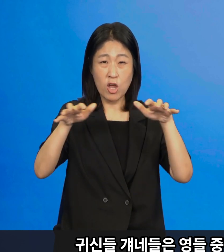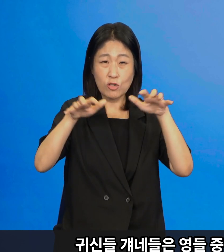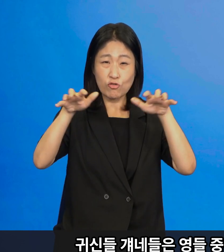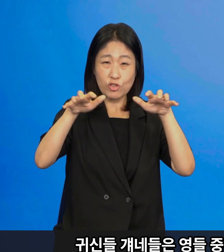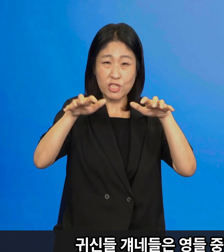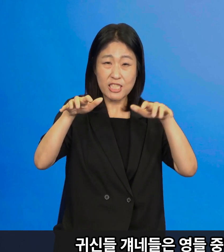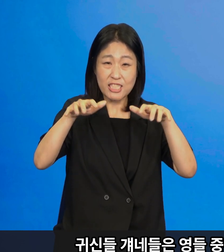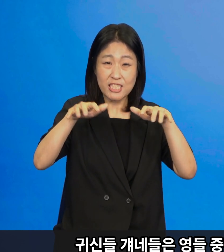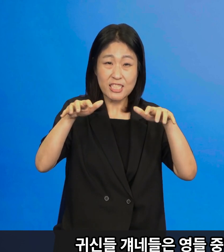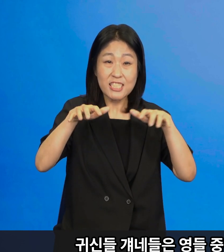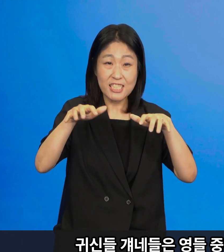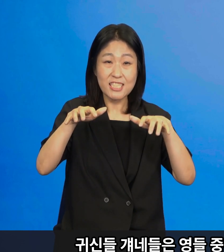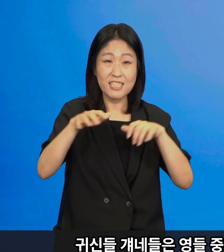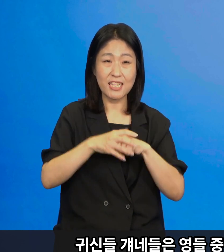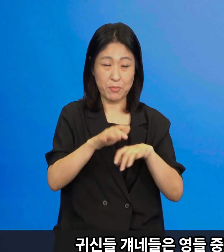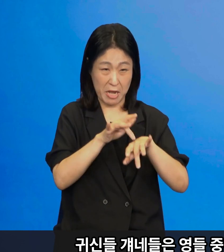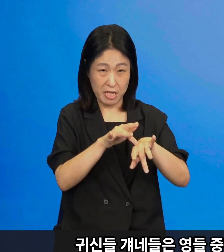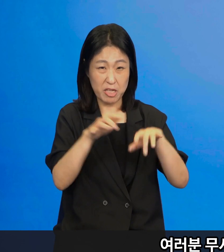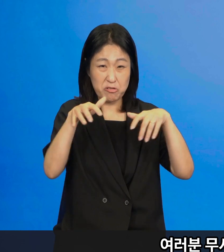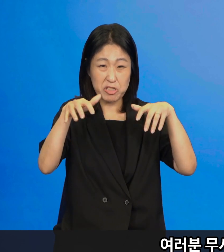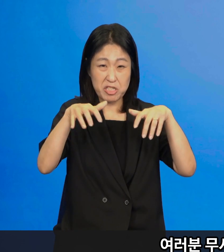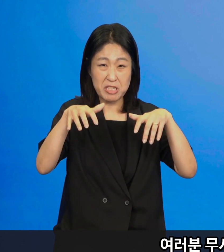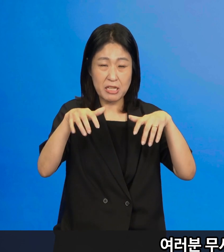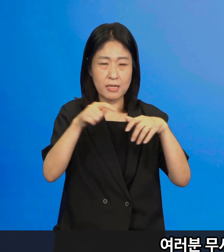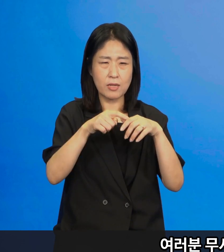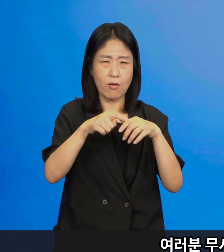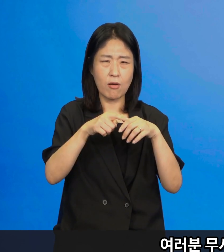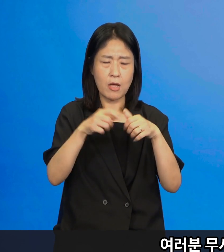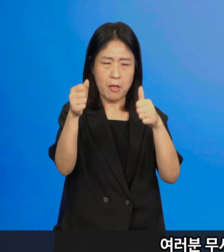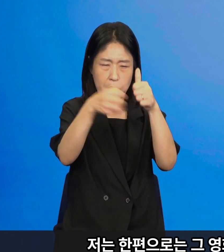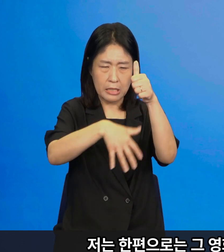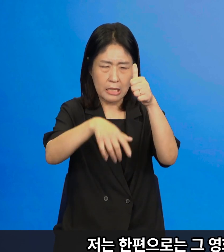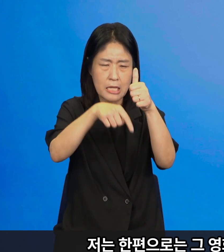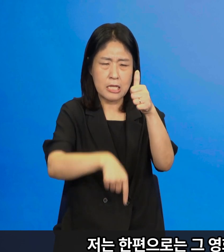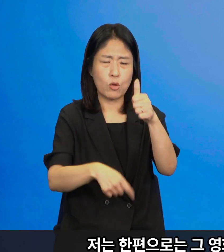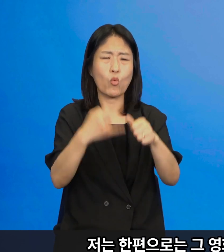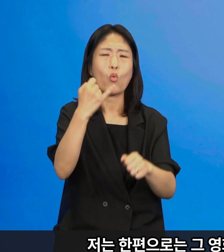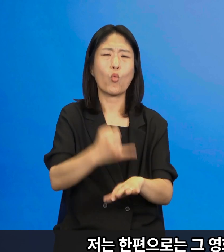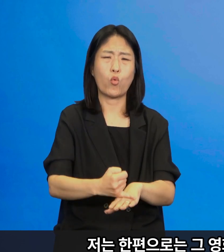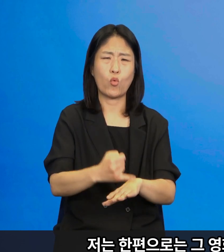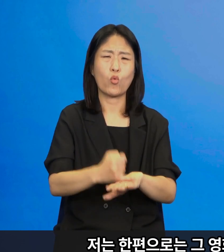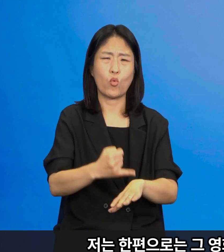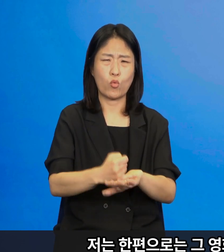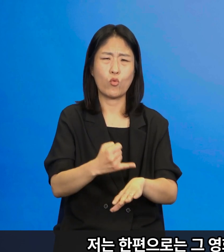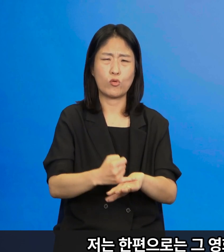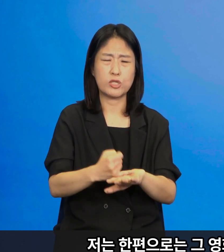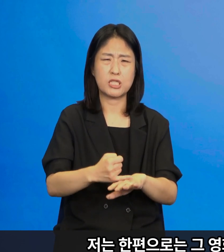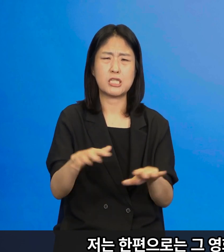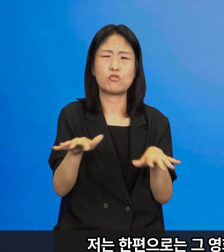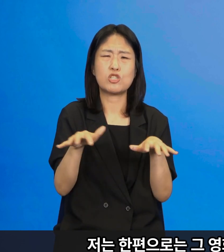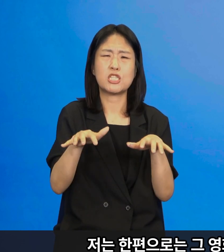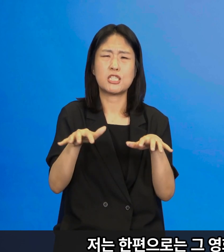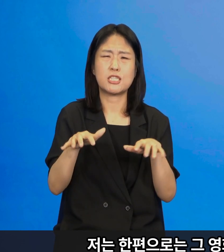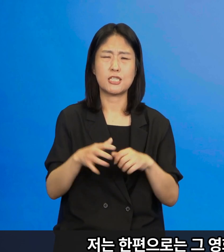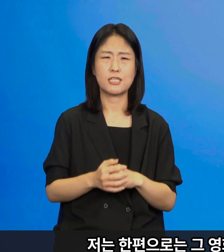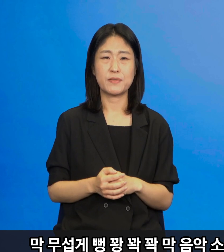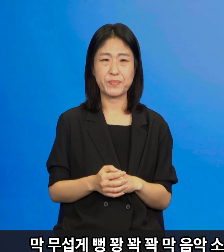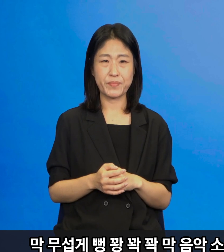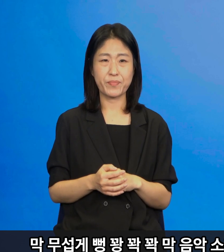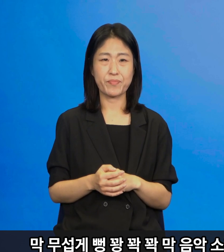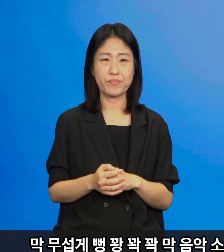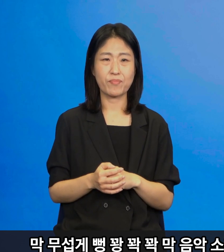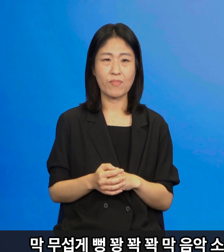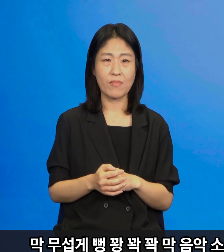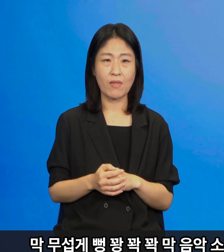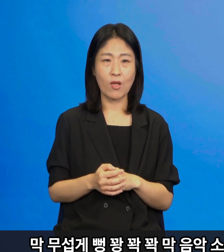중에서도 아주 하급이에요. 하급. 여러분 무서워하지 마세요. 저는 한편으로는 그 영화 뭐 그냥 소리만 내는 거지 막